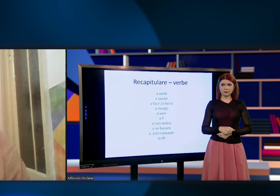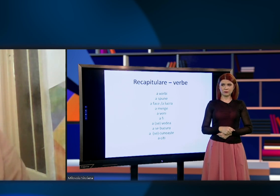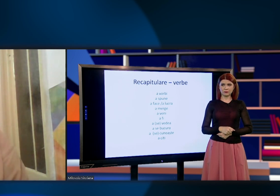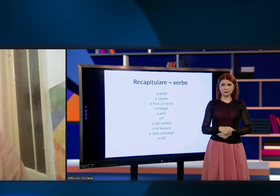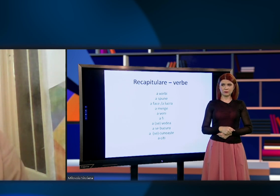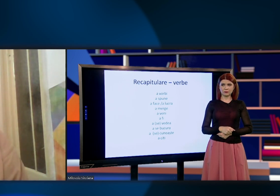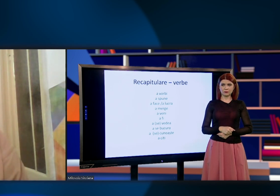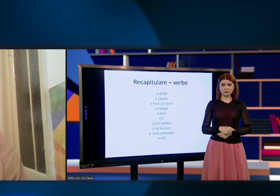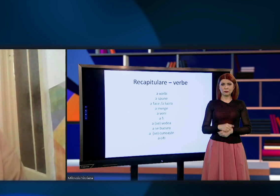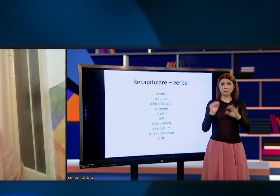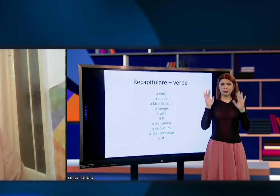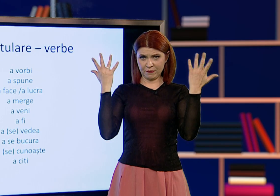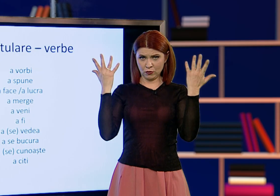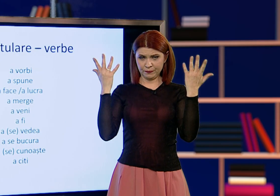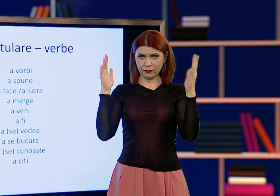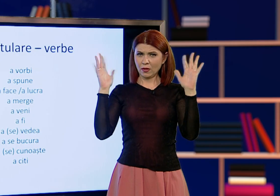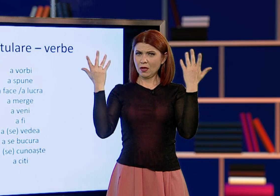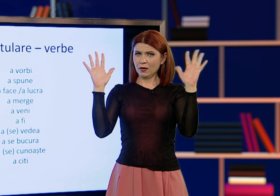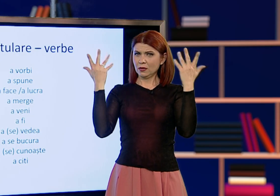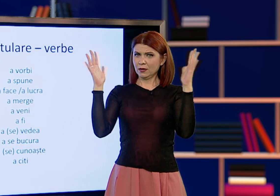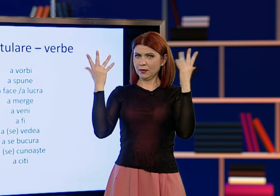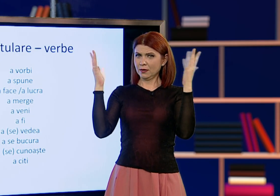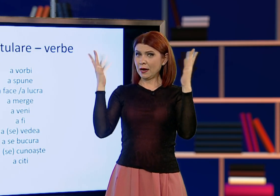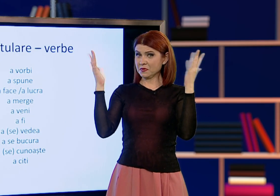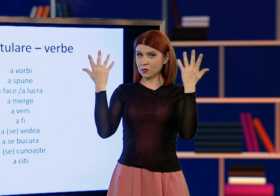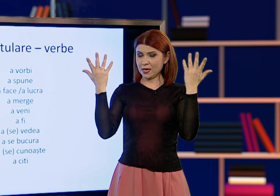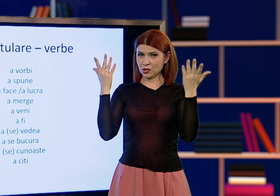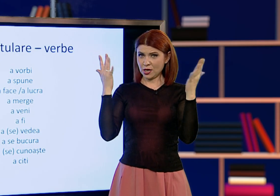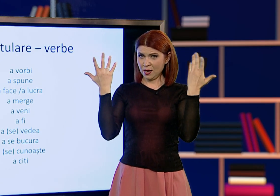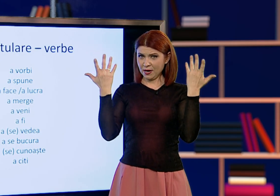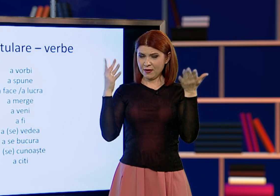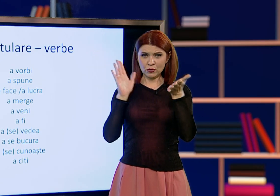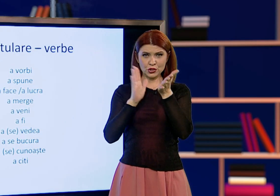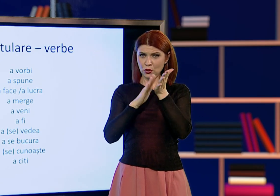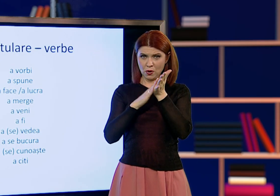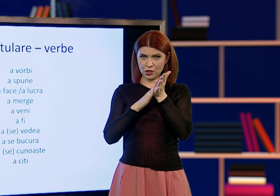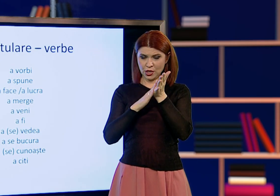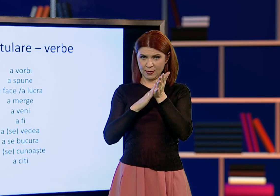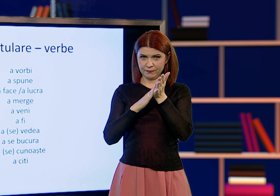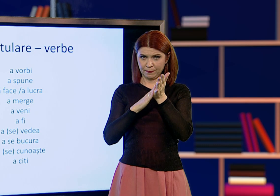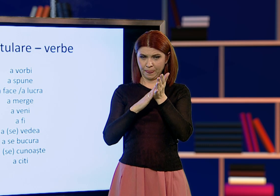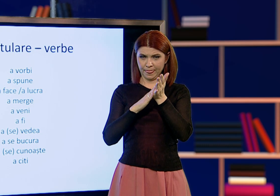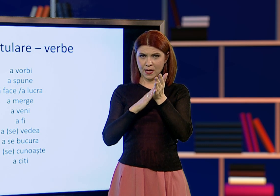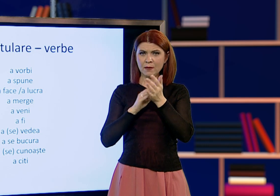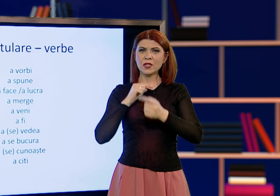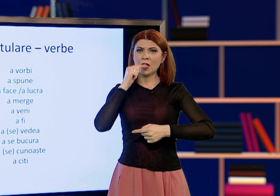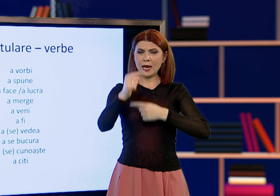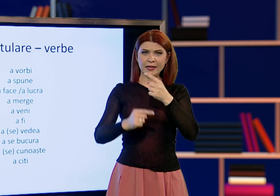propoziții Bravo am spus așa bravo Și nu așa Da la